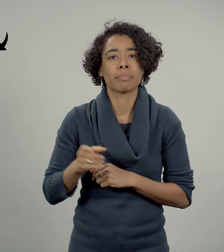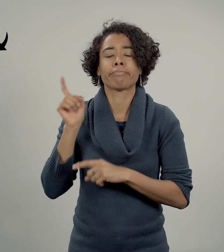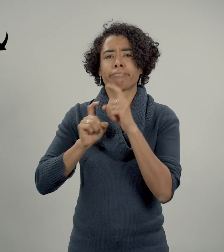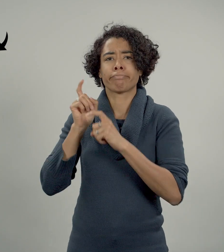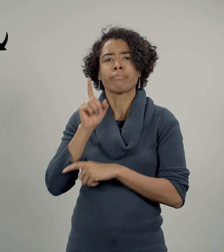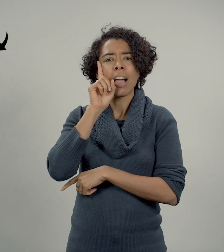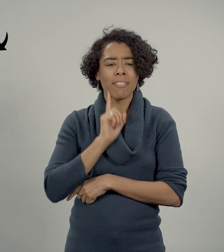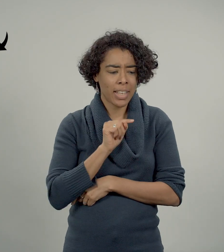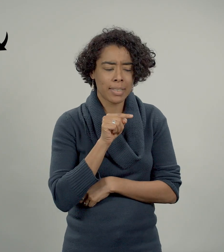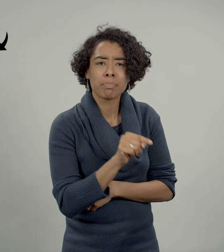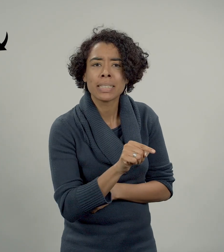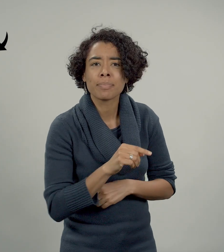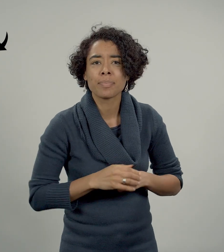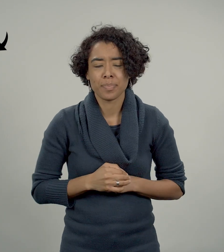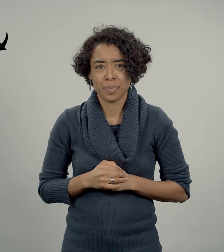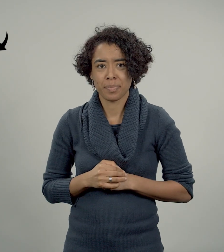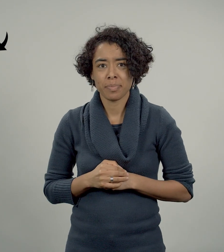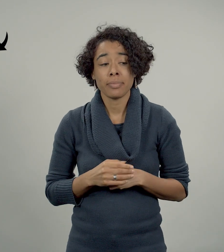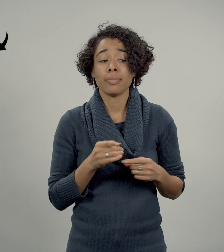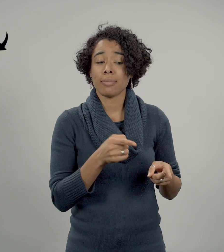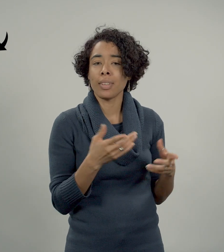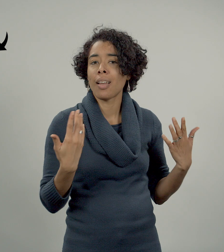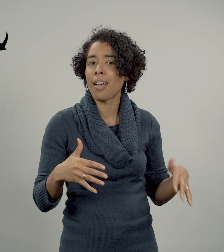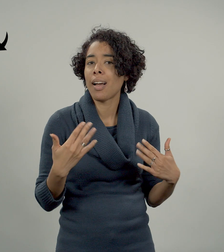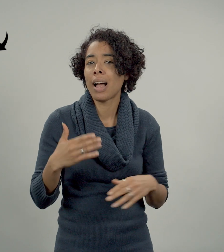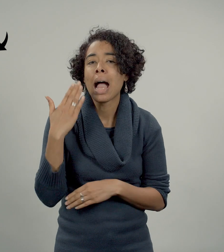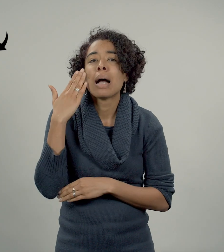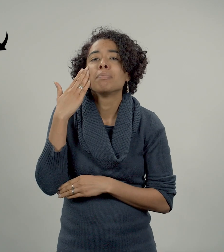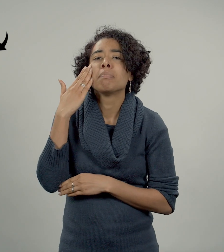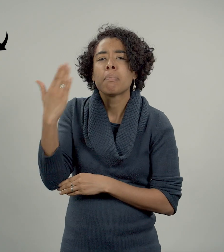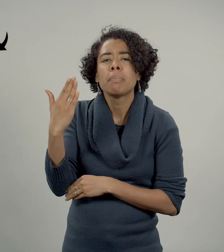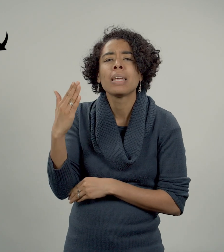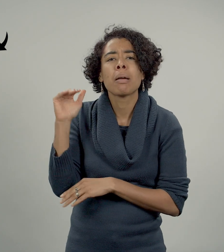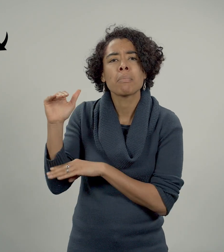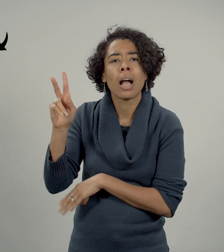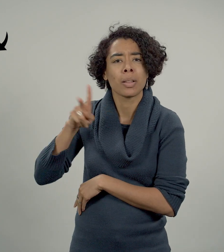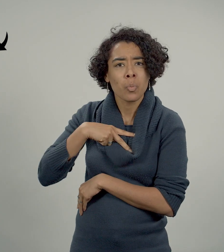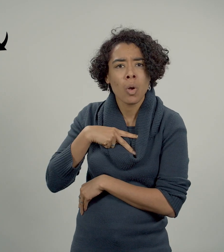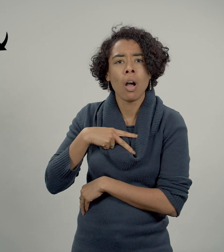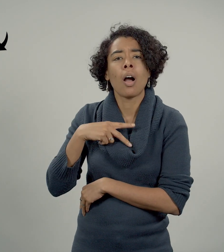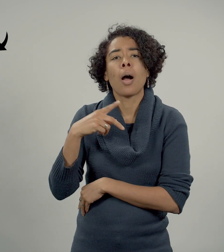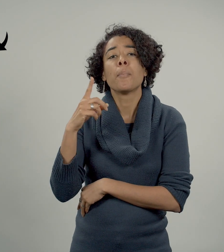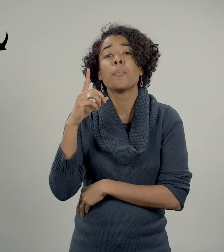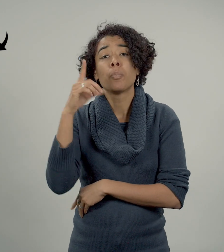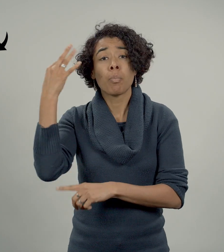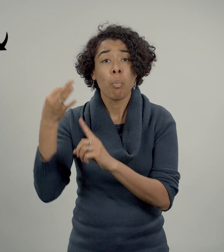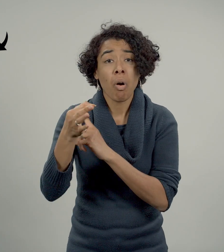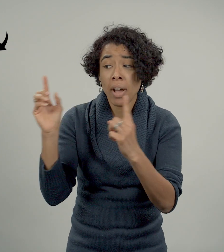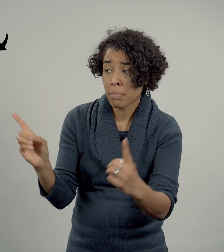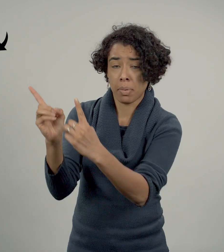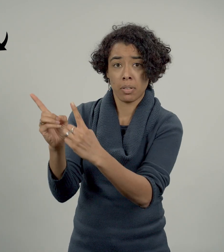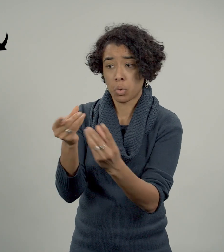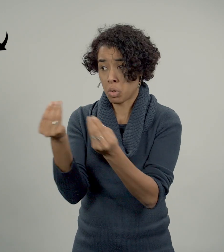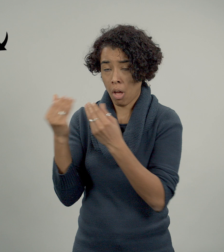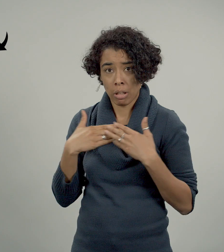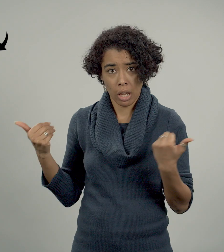Mais revenons à cette petite fille. Ah, si mon maître pouvait aller voir le prophète qui est à Samarie, il le guérirait de sa